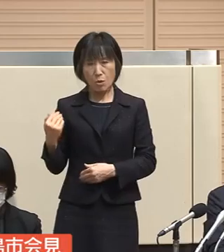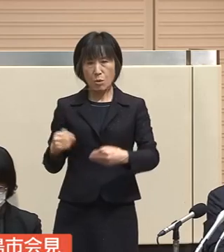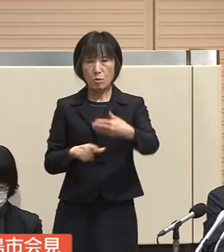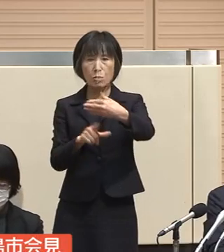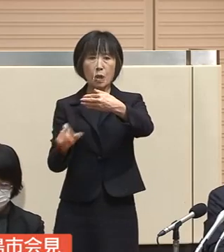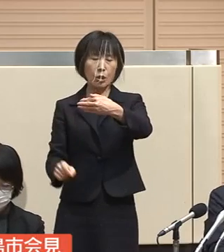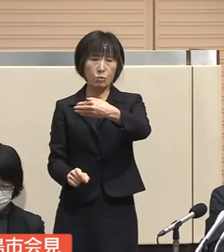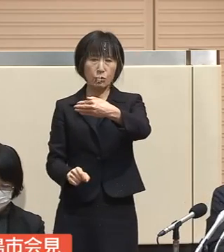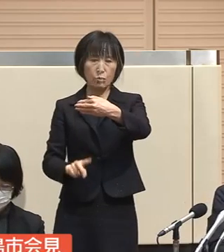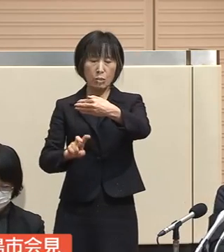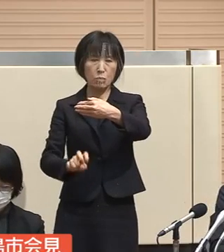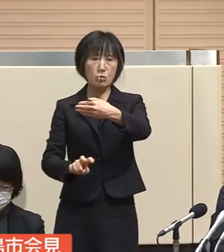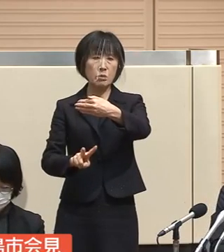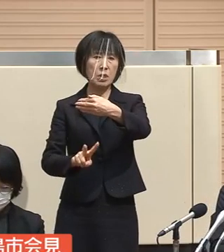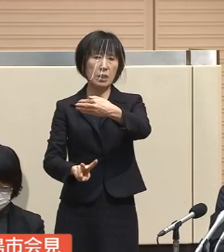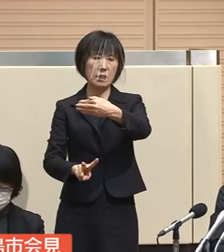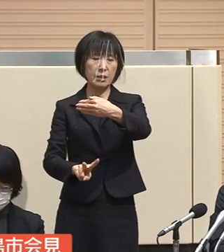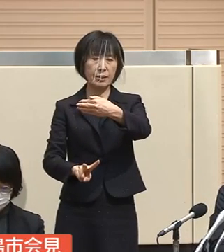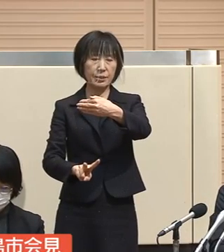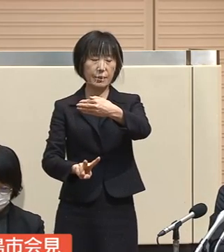ね、22日に、